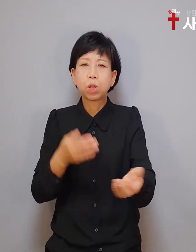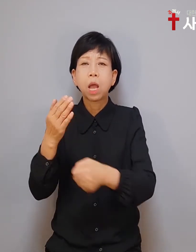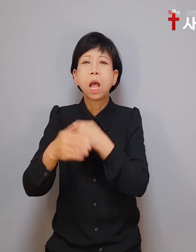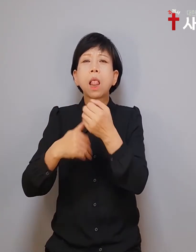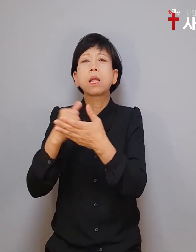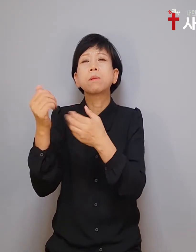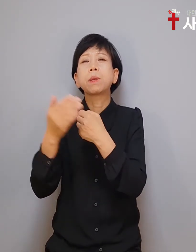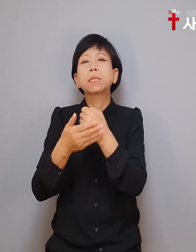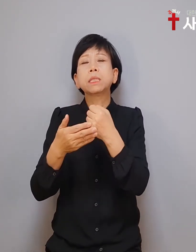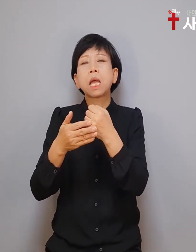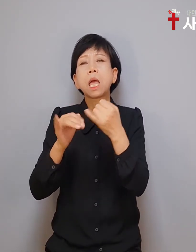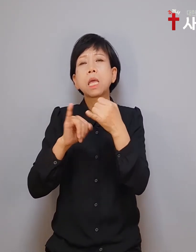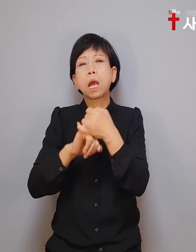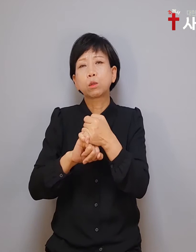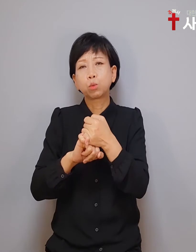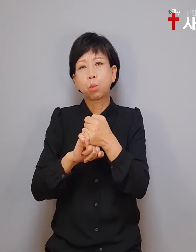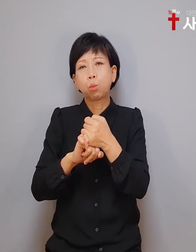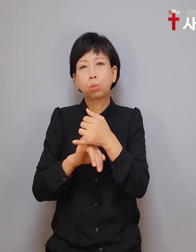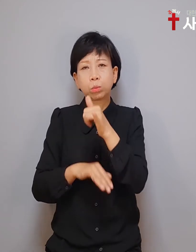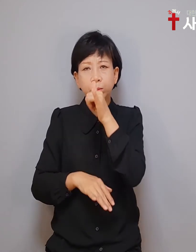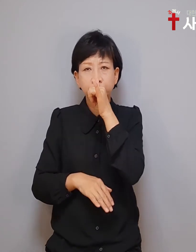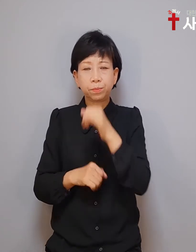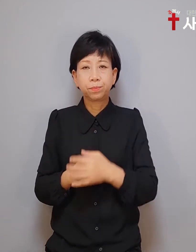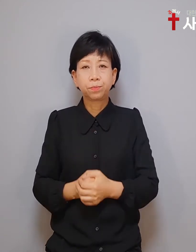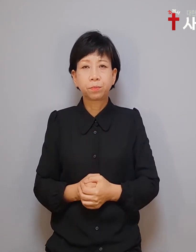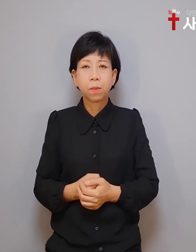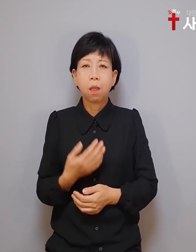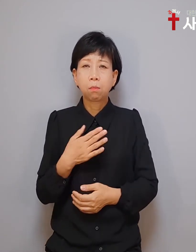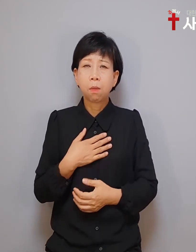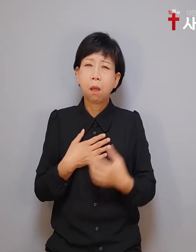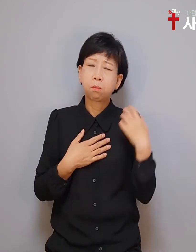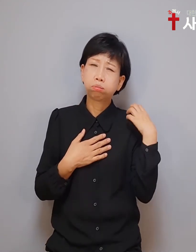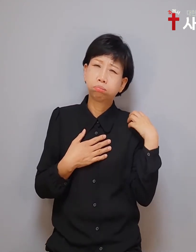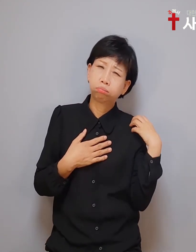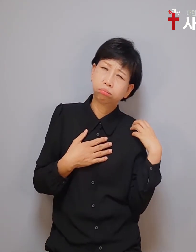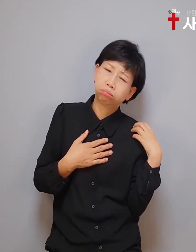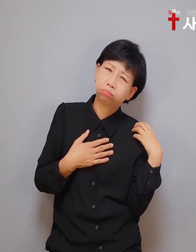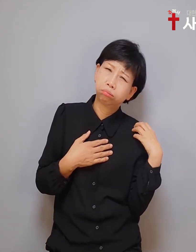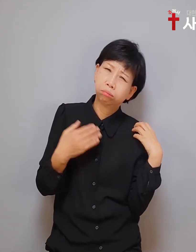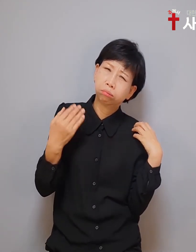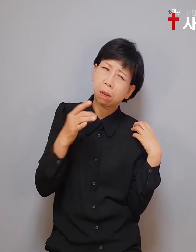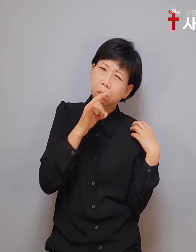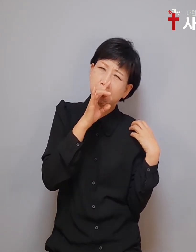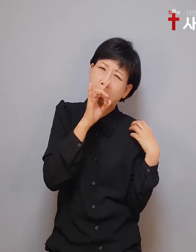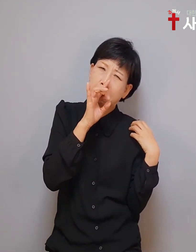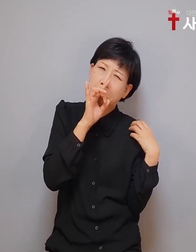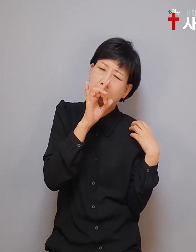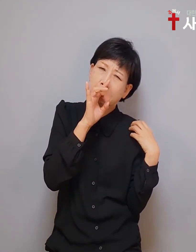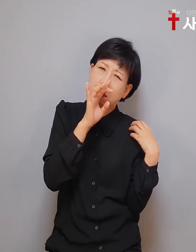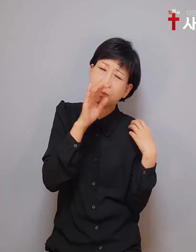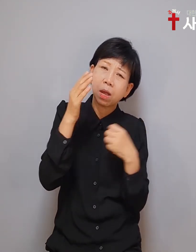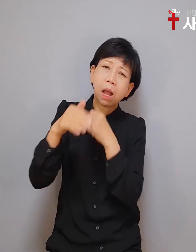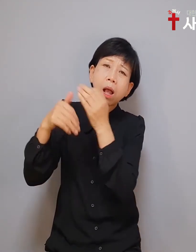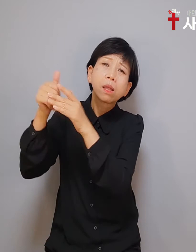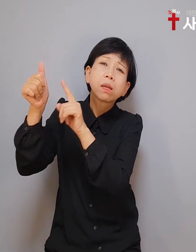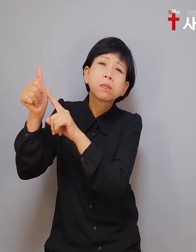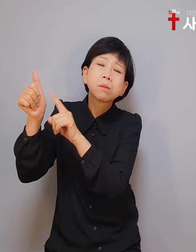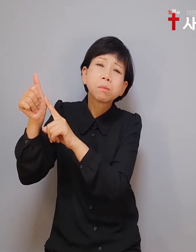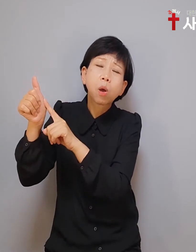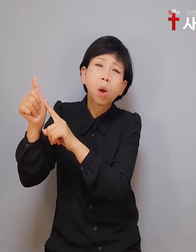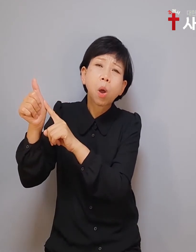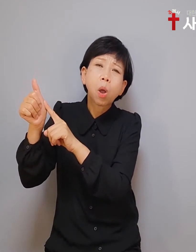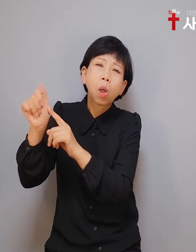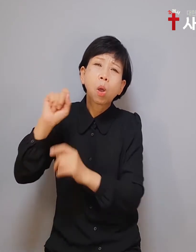있어요. 우리가 감당하지 못하겠다? 그럼 애초에 하나님은 그 시험을 허락하지 않으십니다. 시험이